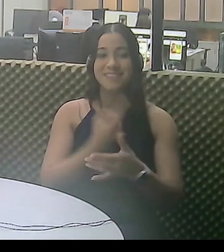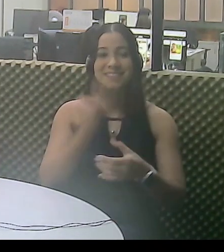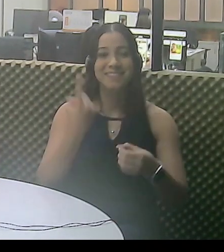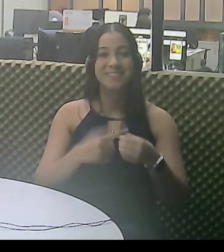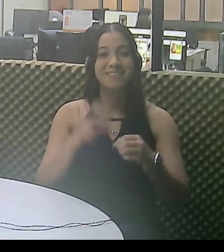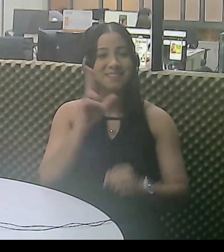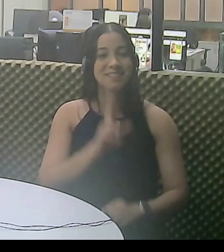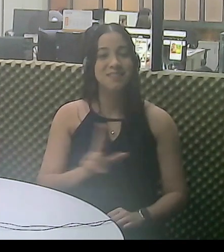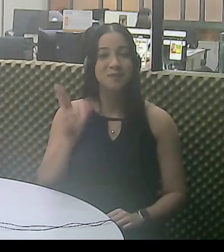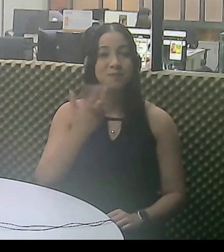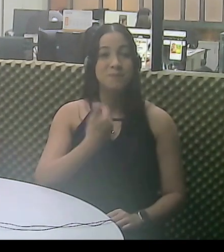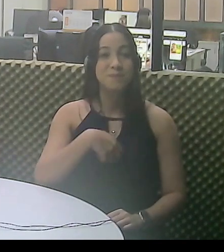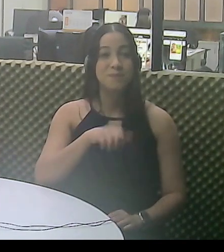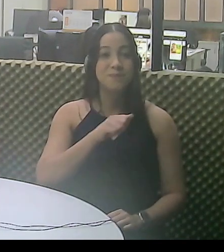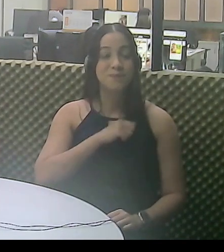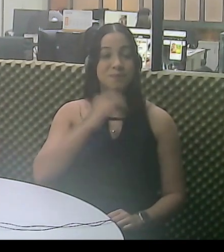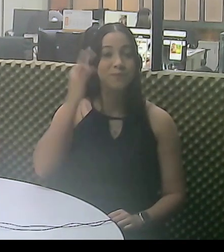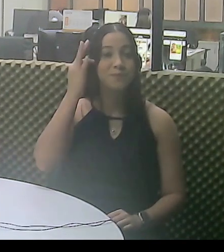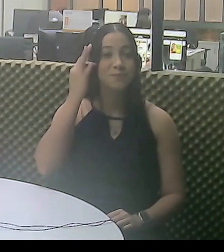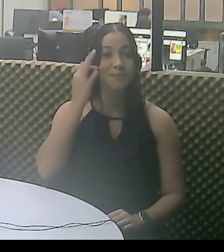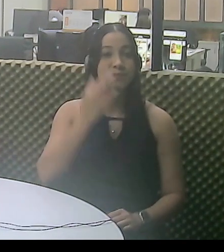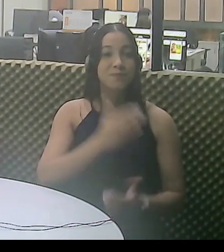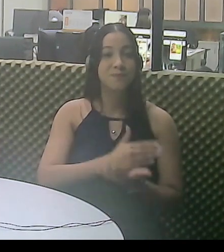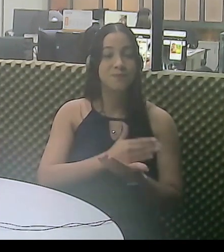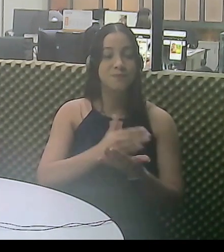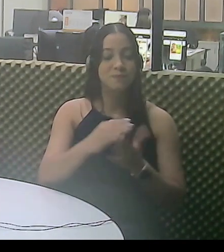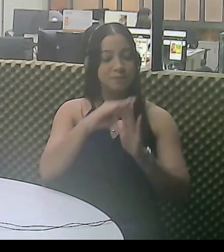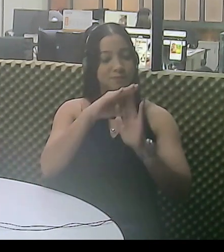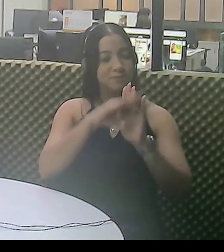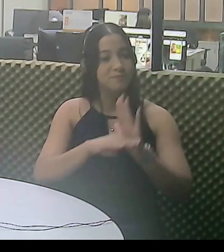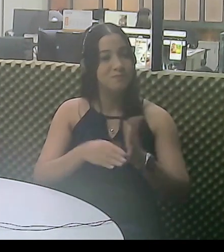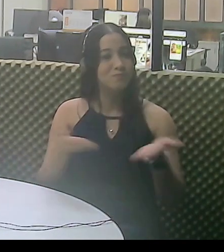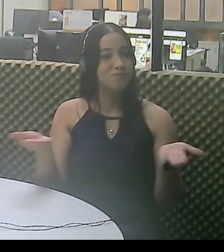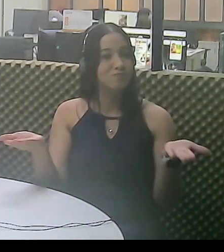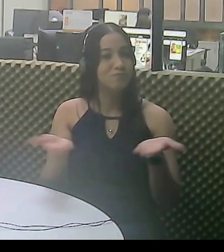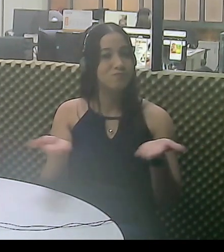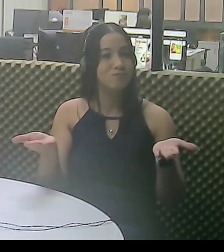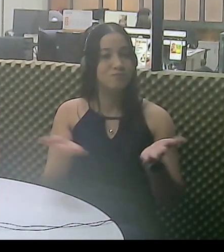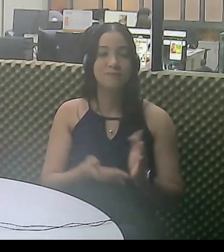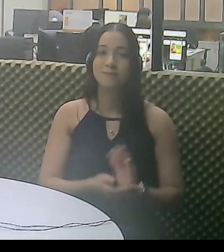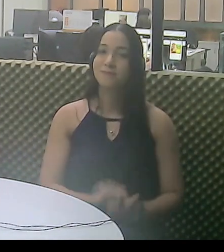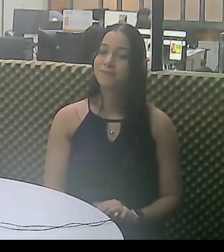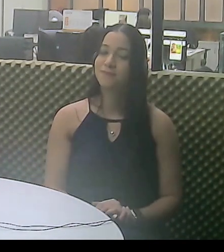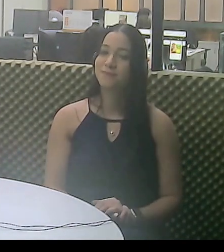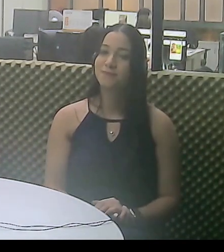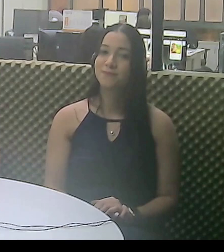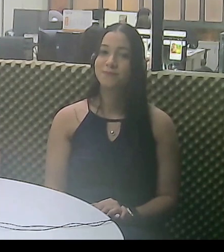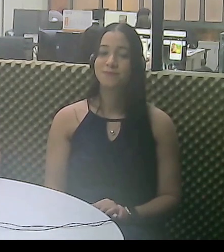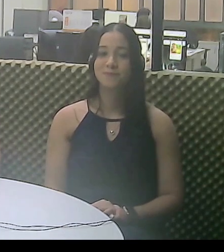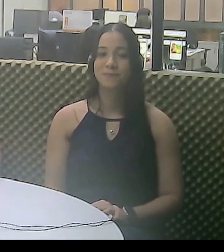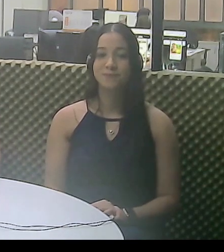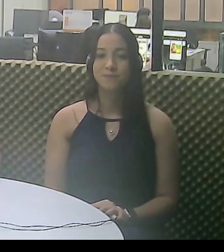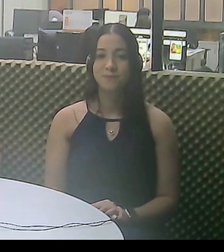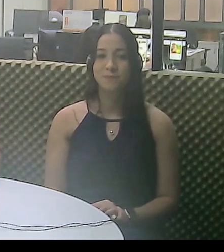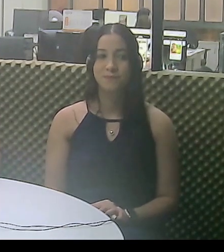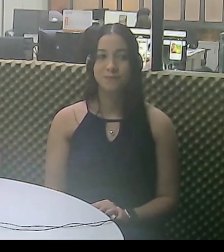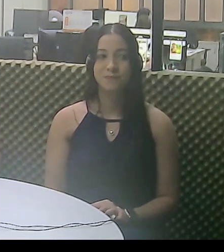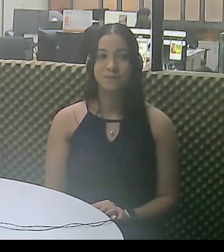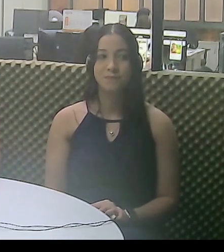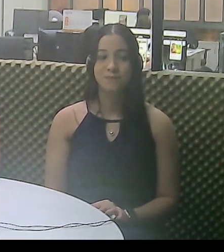acontece em Uberlândia. Eu sou o Fernando Cássio e começamos com os destaques da edição de hoje.